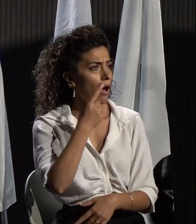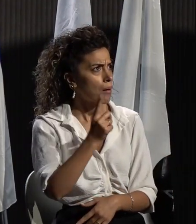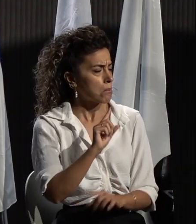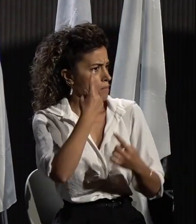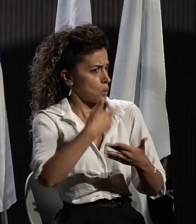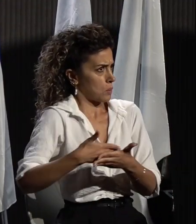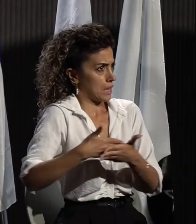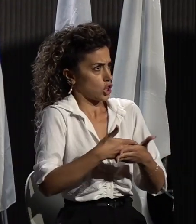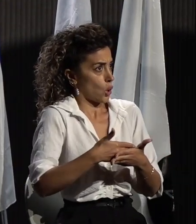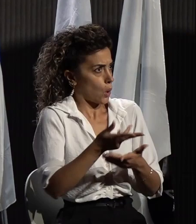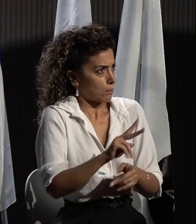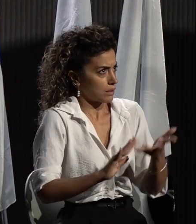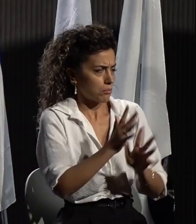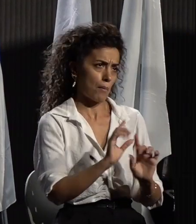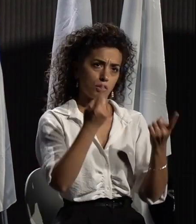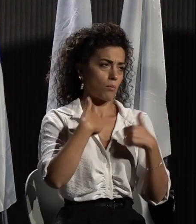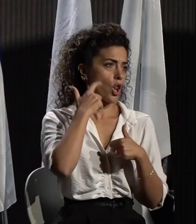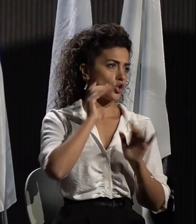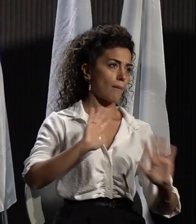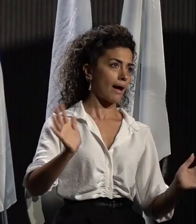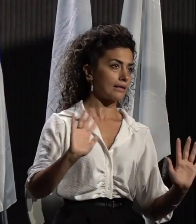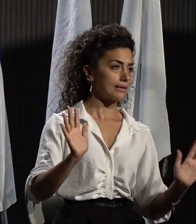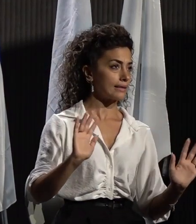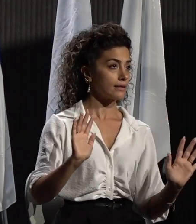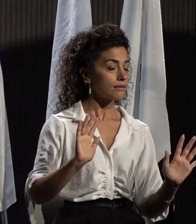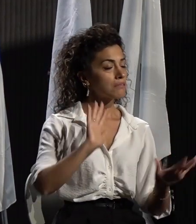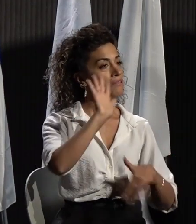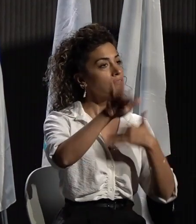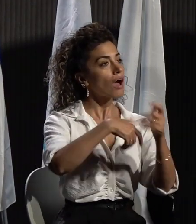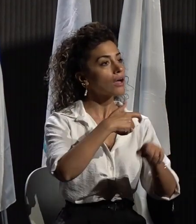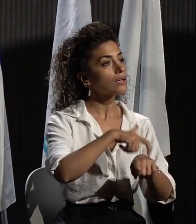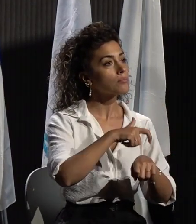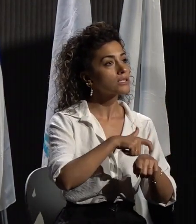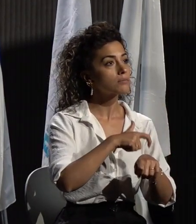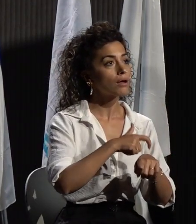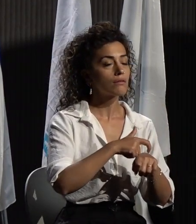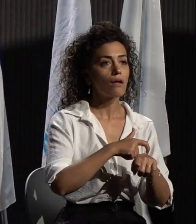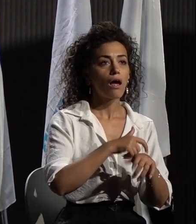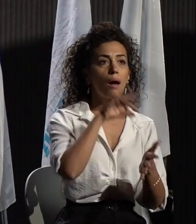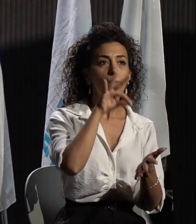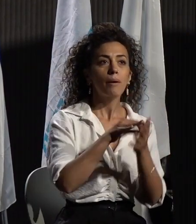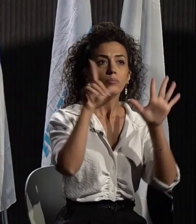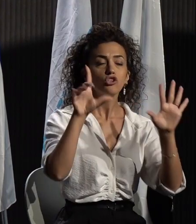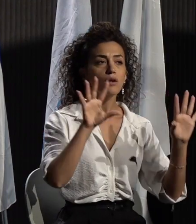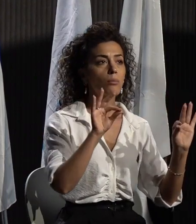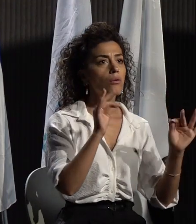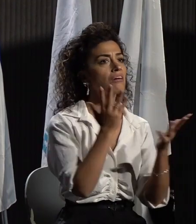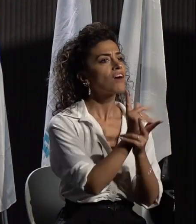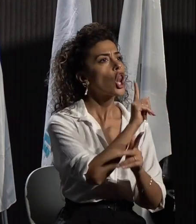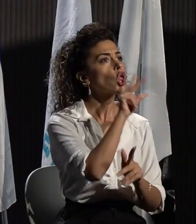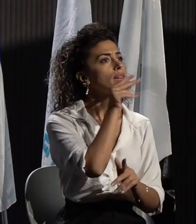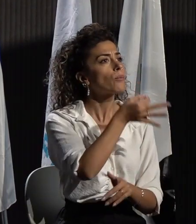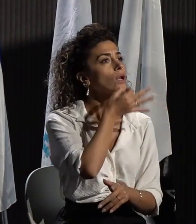לא שמעתי. וכעבור עוד זמן לא רב, כבר לא הופיעו אירועי השיבה באוקטובר בנאומים